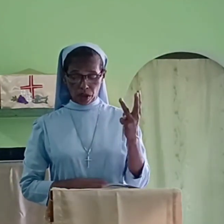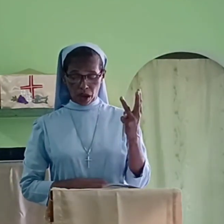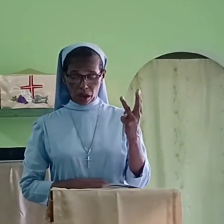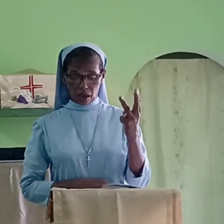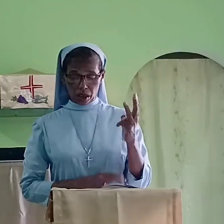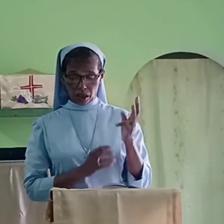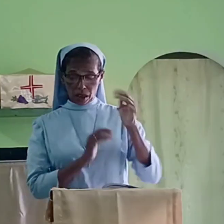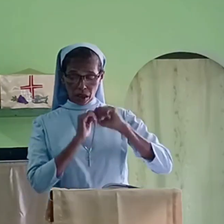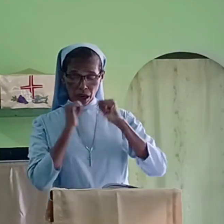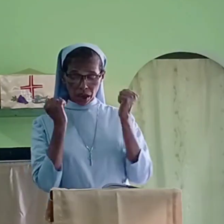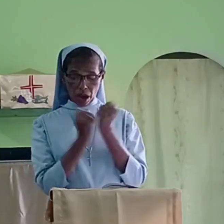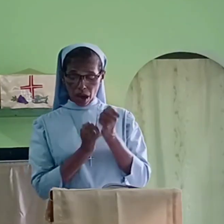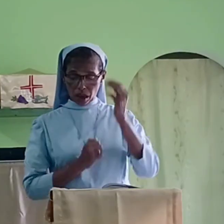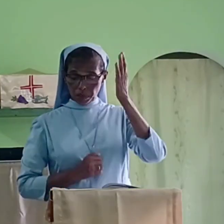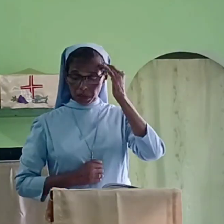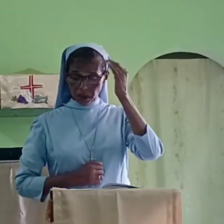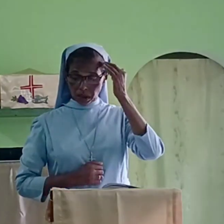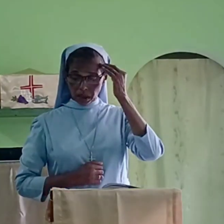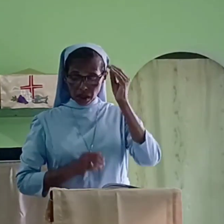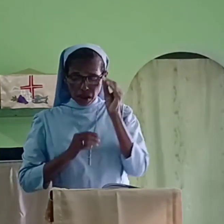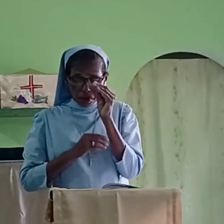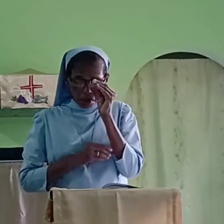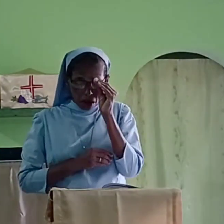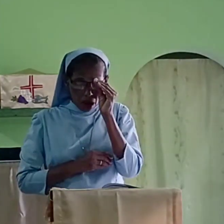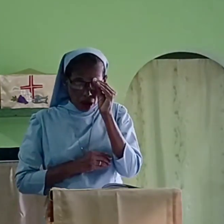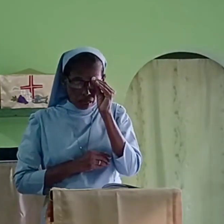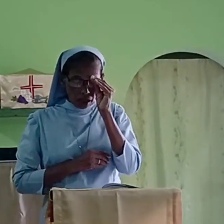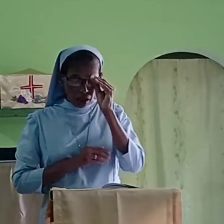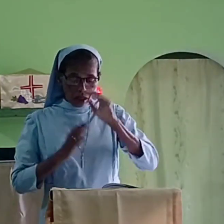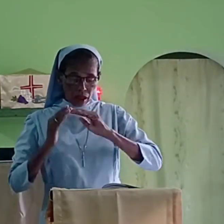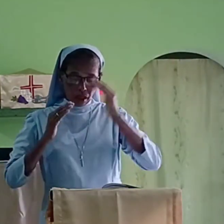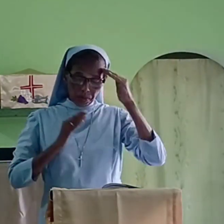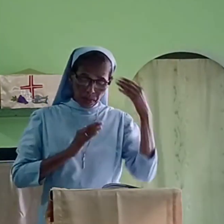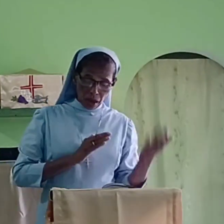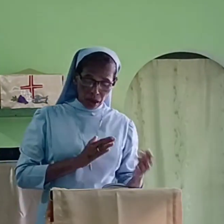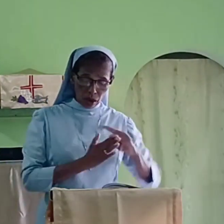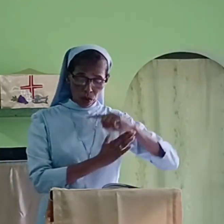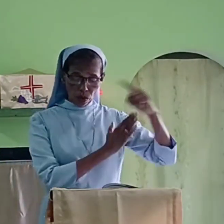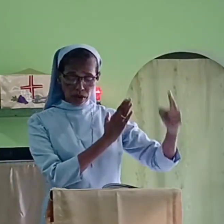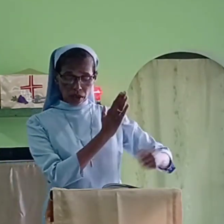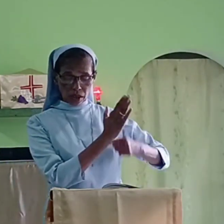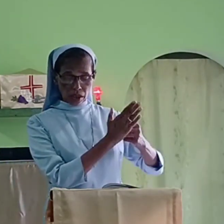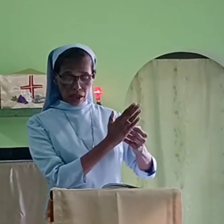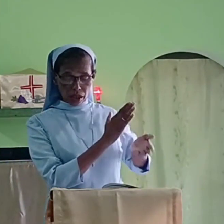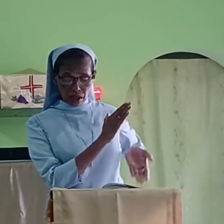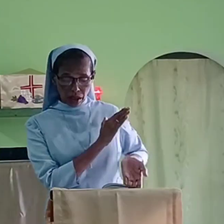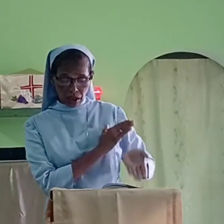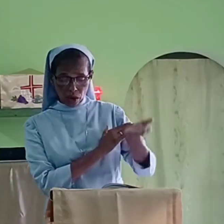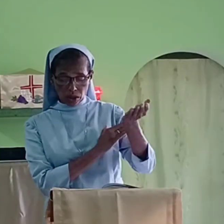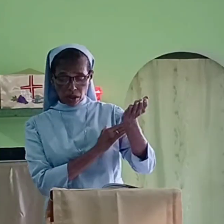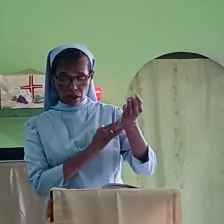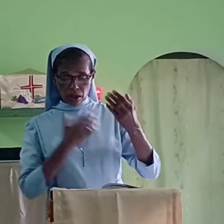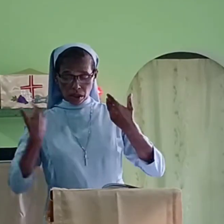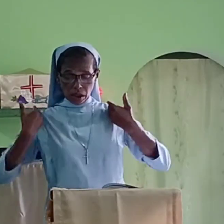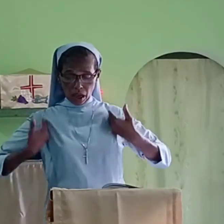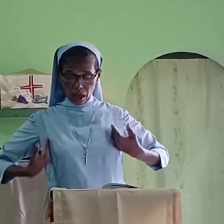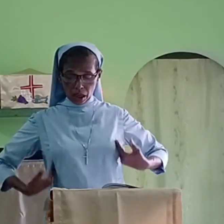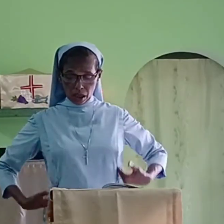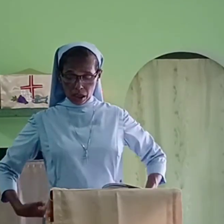යනු අපගේ බලාපොරොත්තුවය. ඇතැම් ස්ත්‍රීහු අද හිමිදිරි උදයේ සොහොන්ගේ ළඟට ගොස්